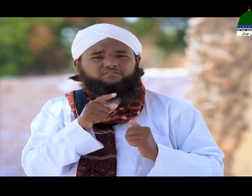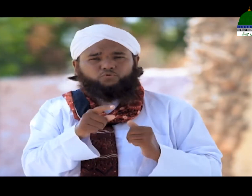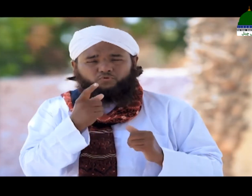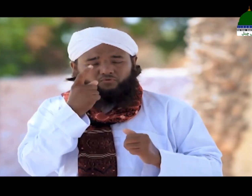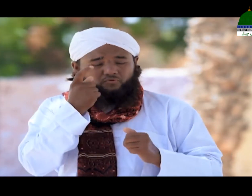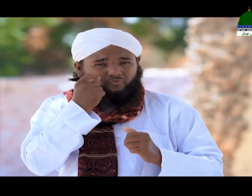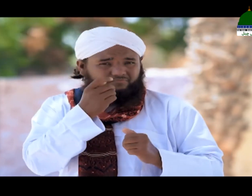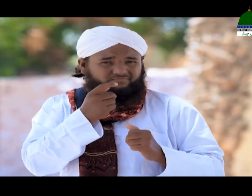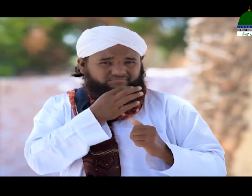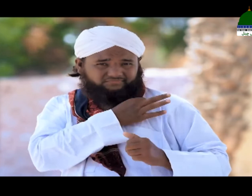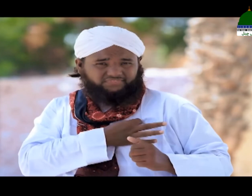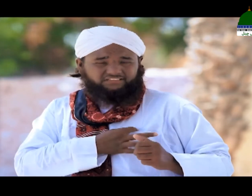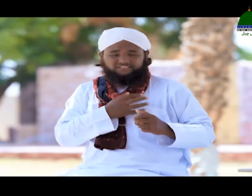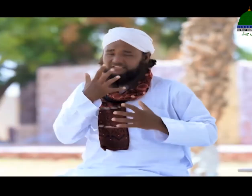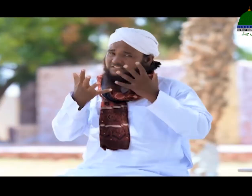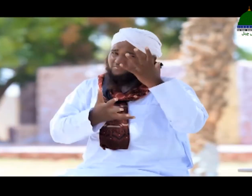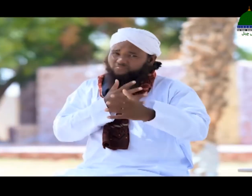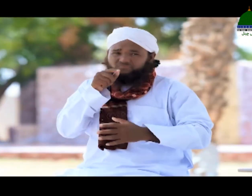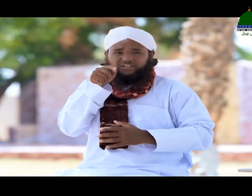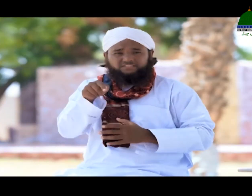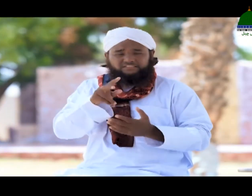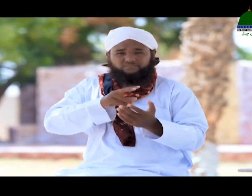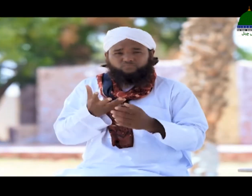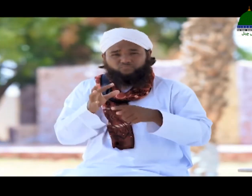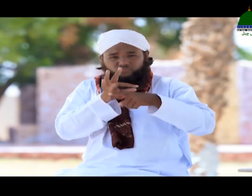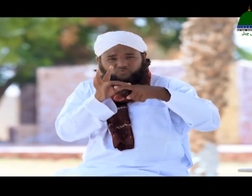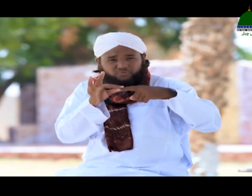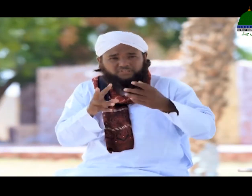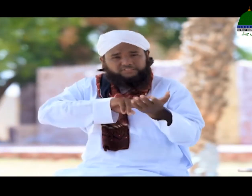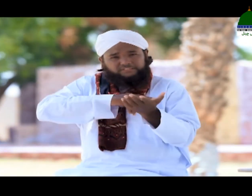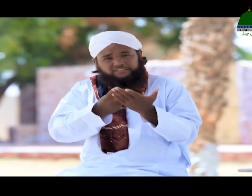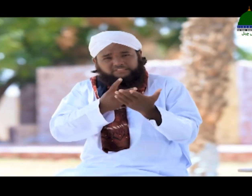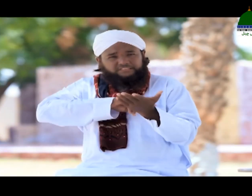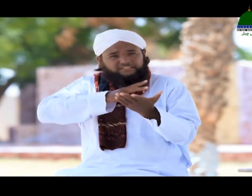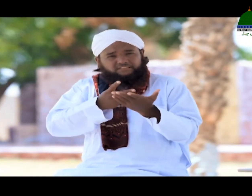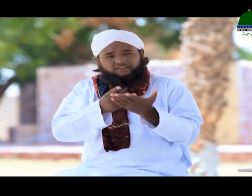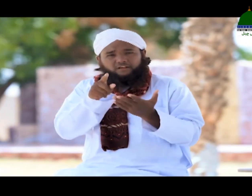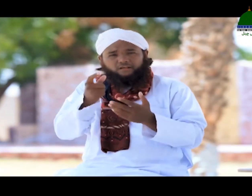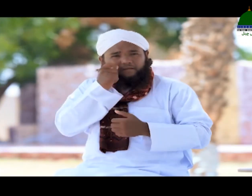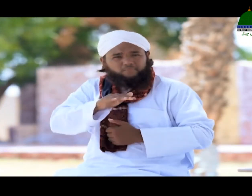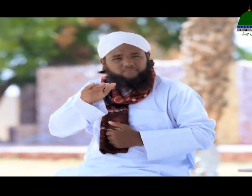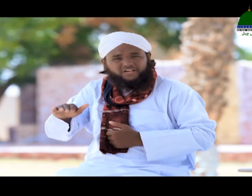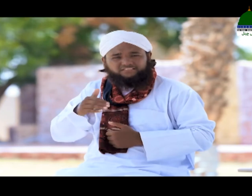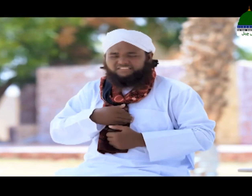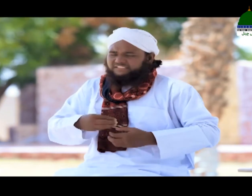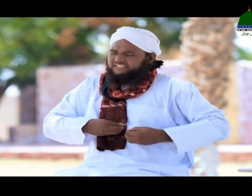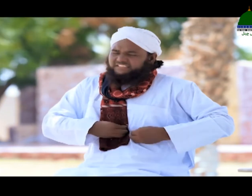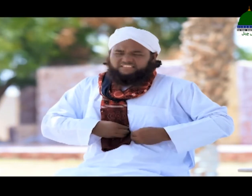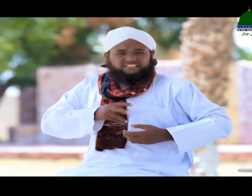عابد بہت پریشان ہوا اور اس نے ساری رات کروٹیں بدلتے ہوئے گزاری۔ بچے بھوک کی وجہ سے بلبلا رہے